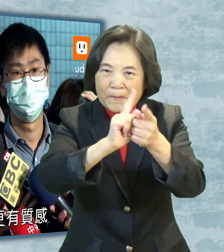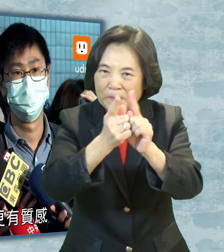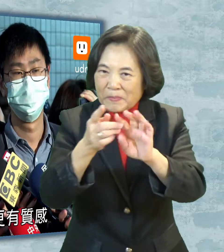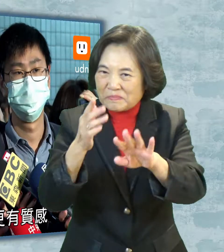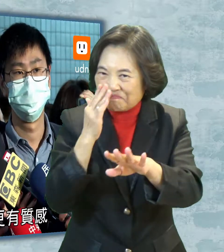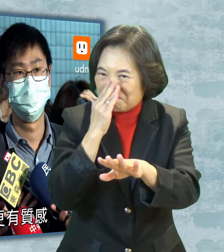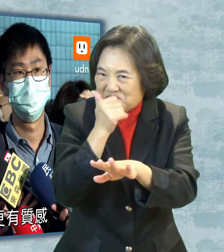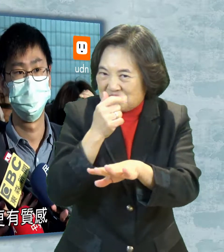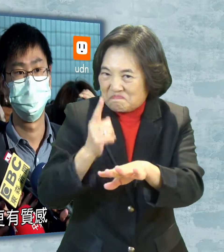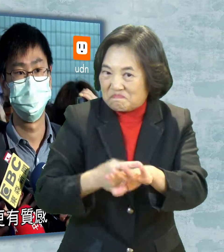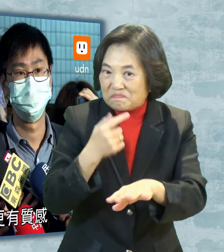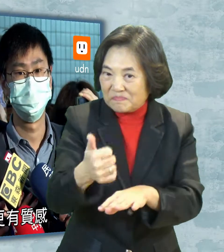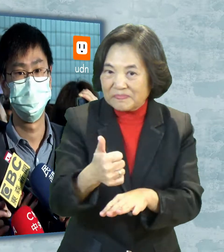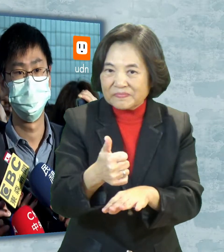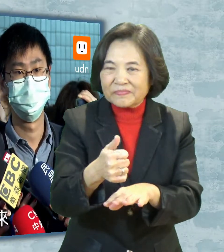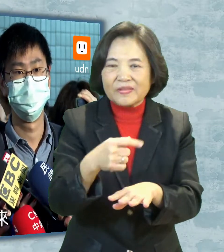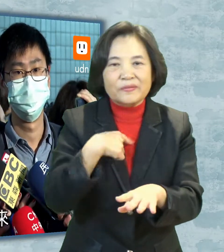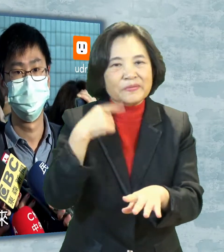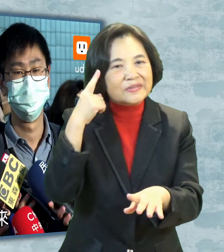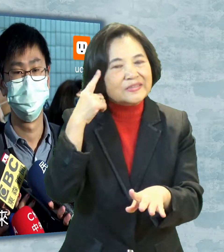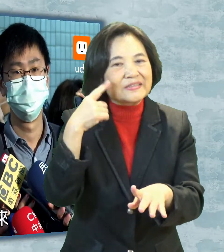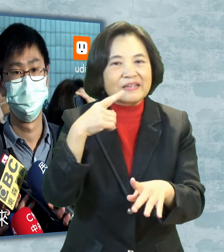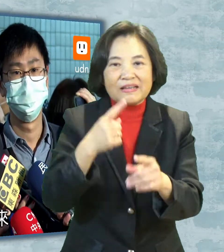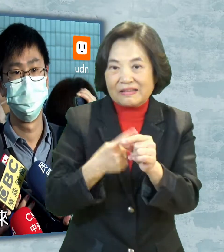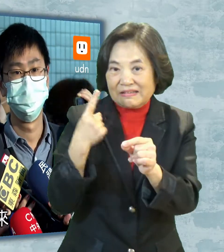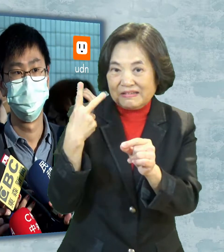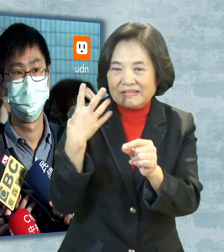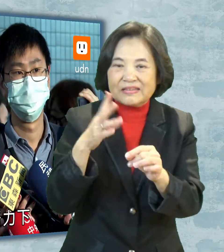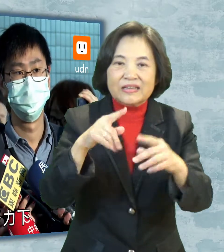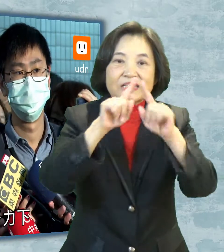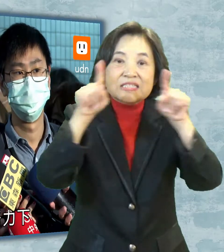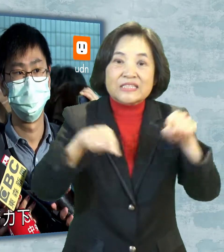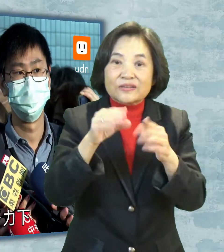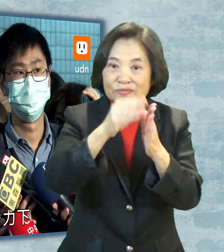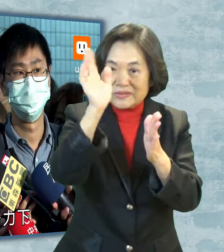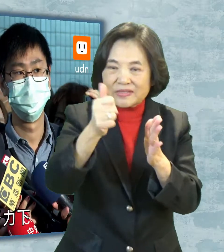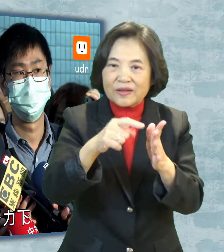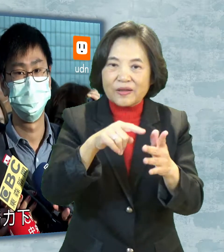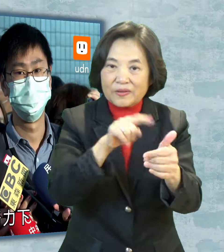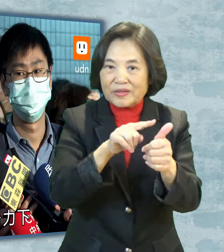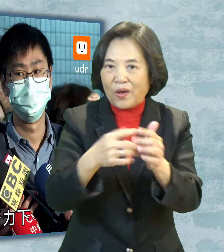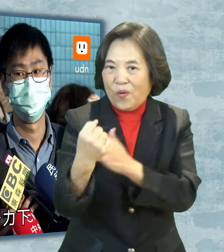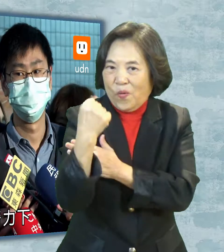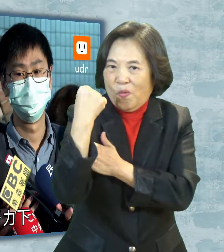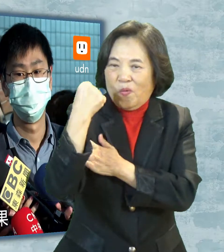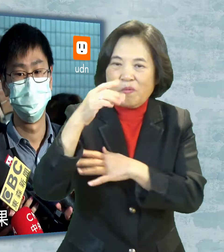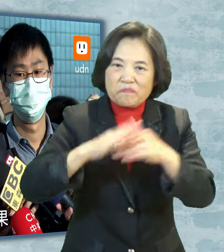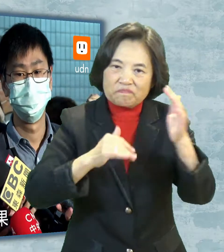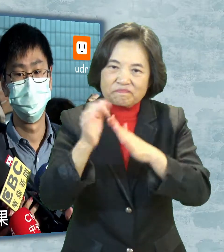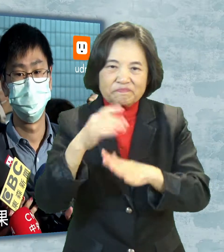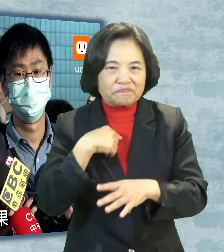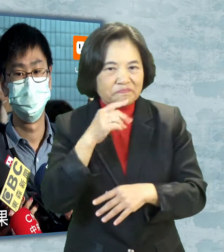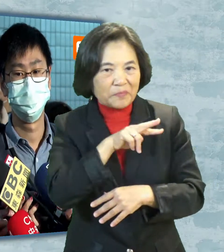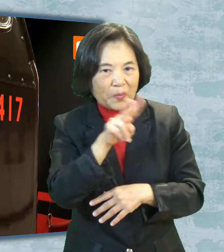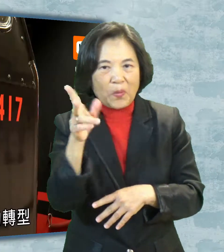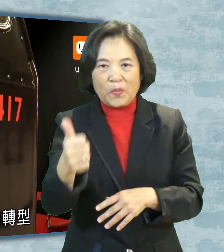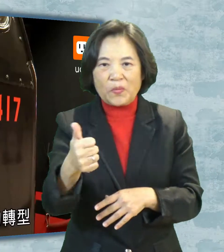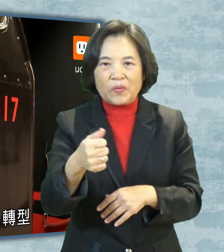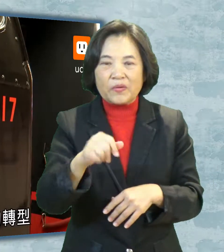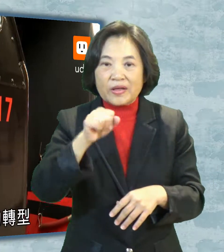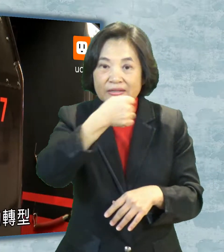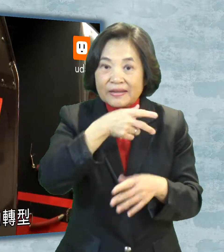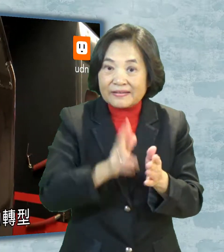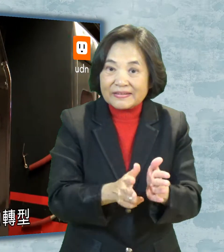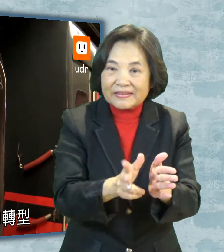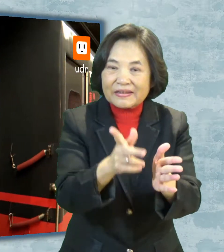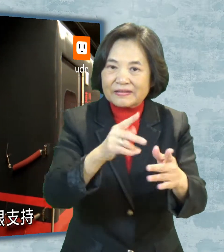样啊，让它更有质感啊？这个是这两年来也在张局长啊他的努力下，我们看到的成果。我